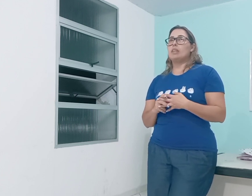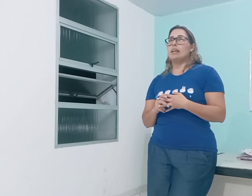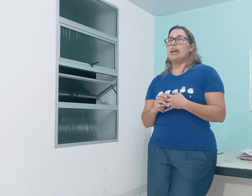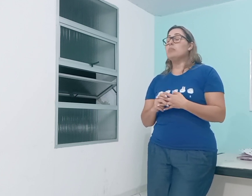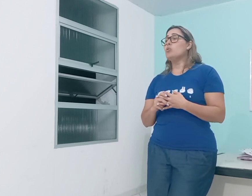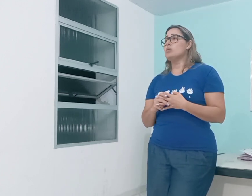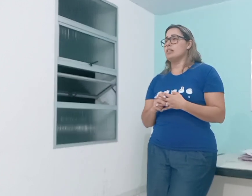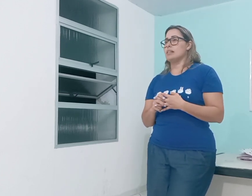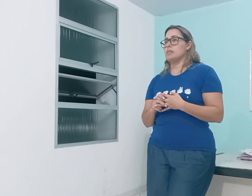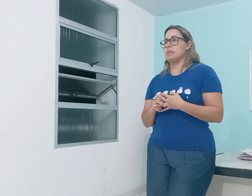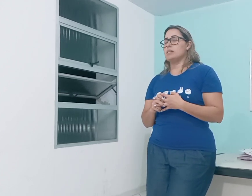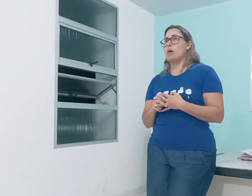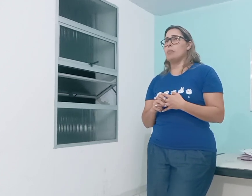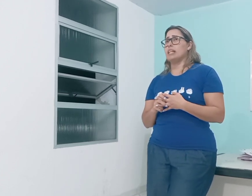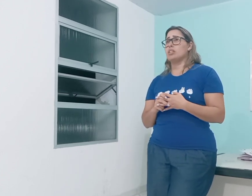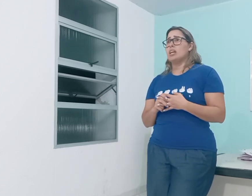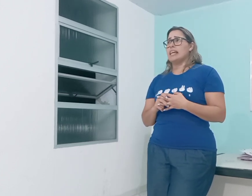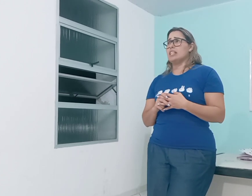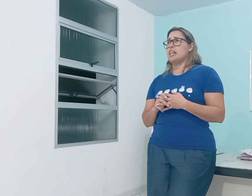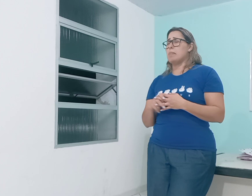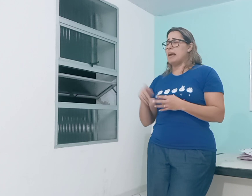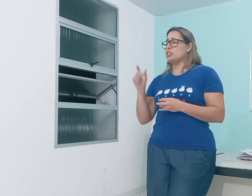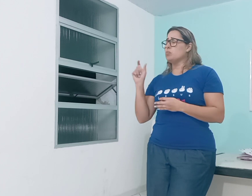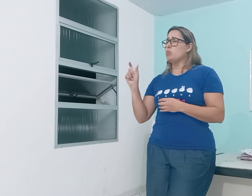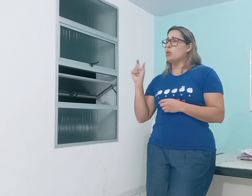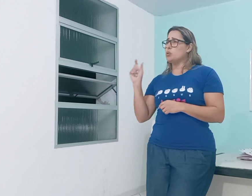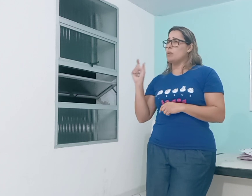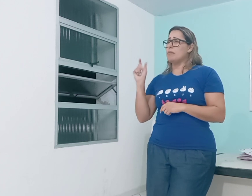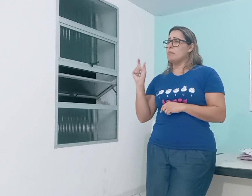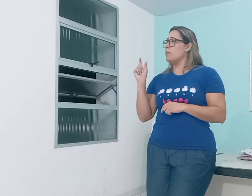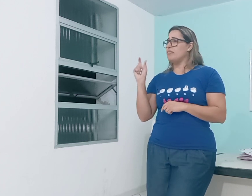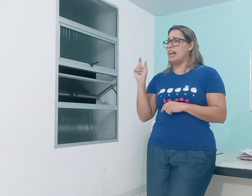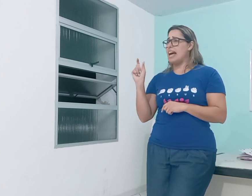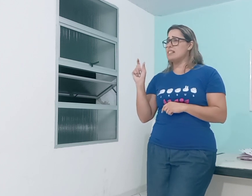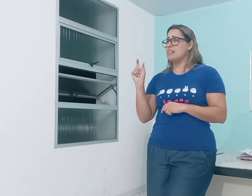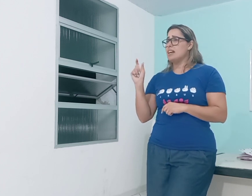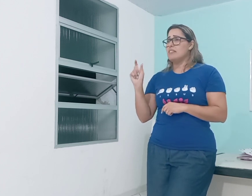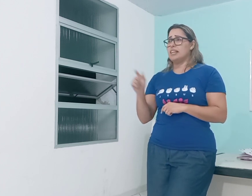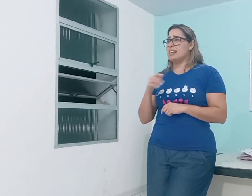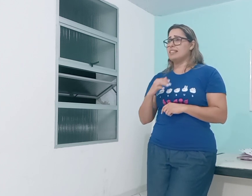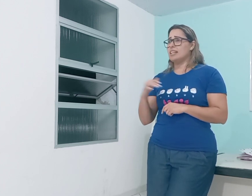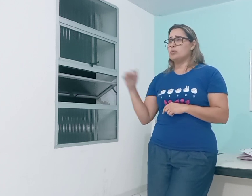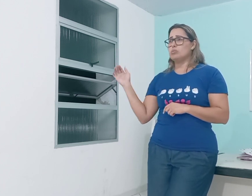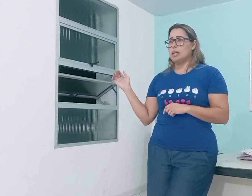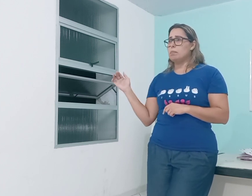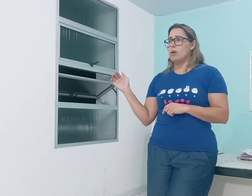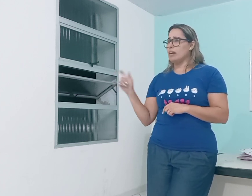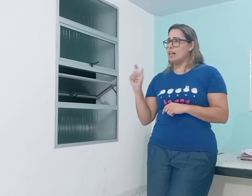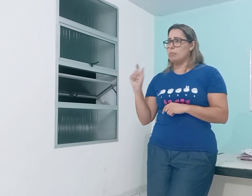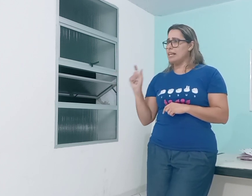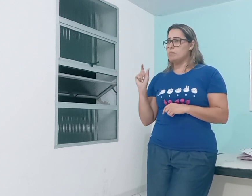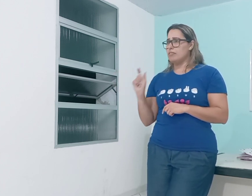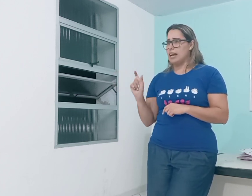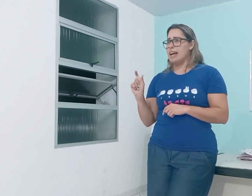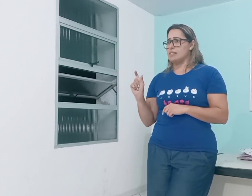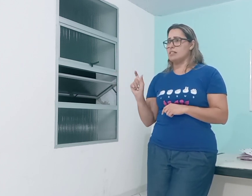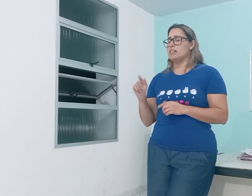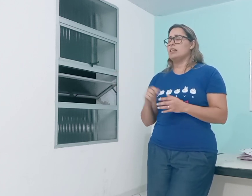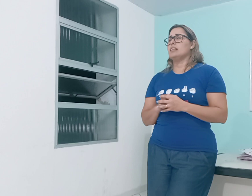em músicas, principalmente, a gente repete muito uma frase, fica cantando um tempão aquela mesma frase.